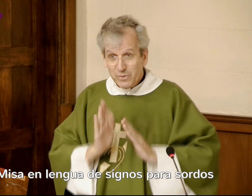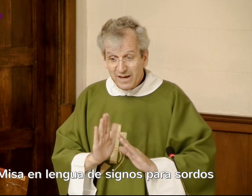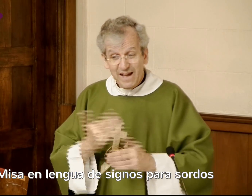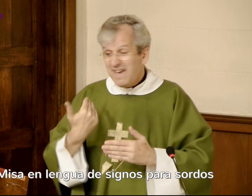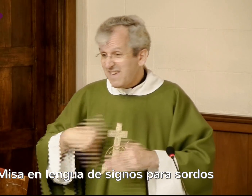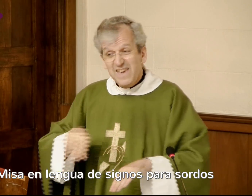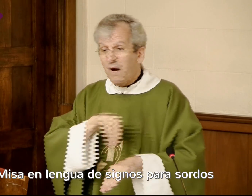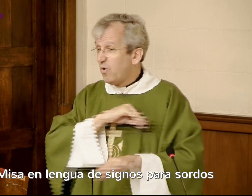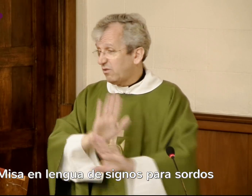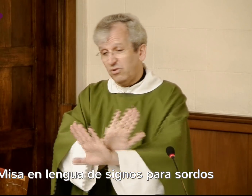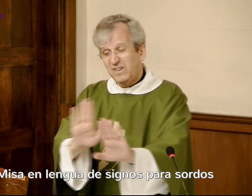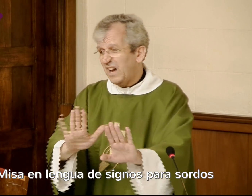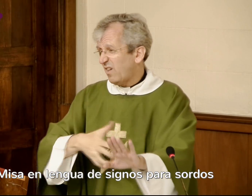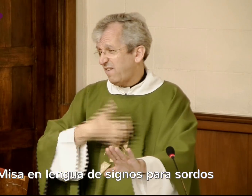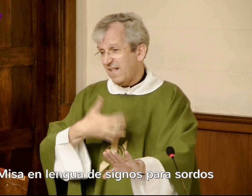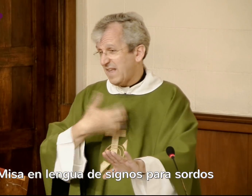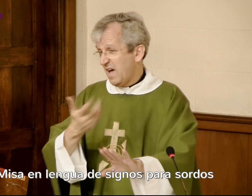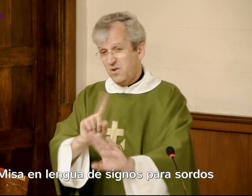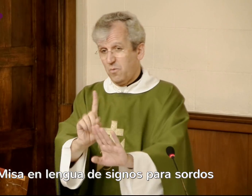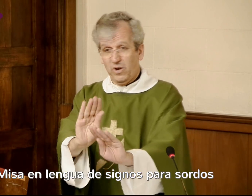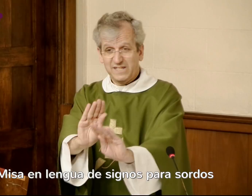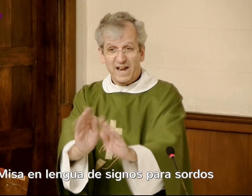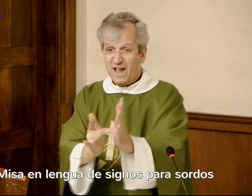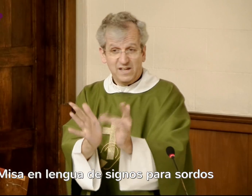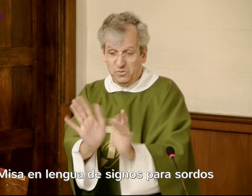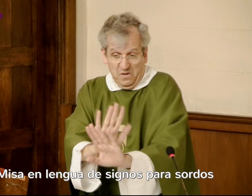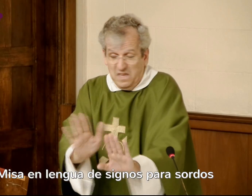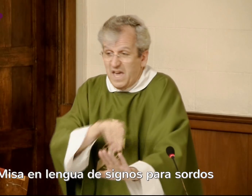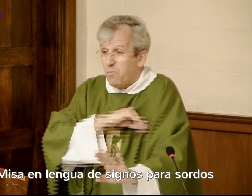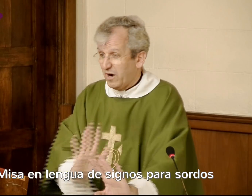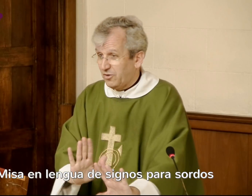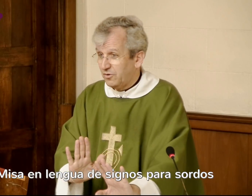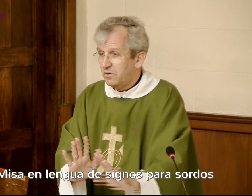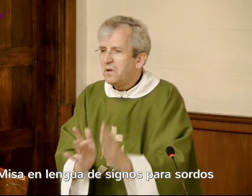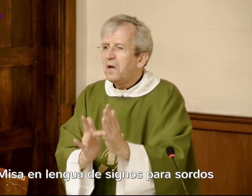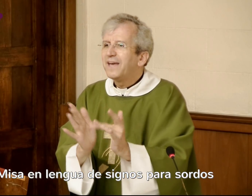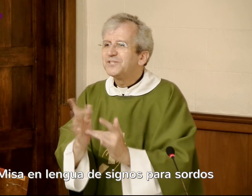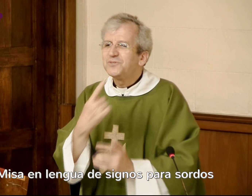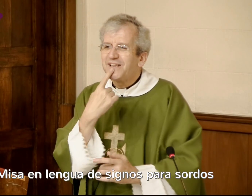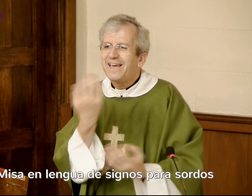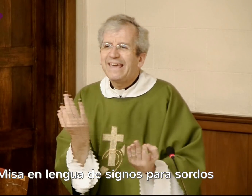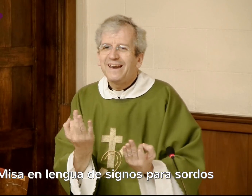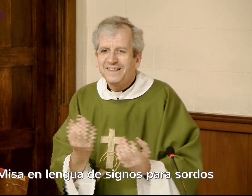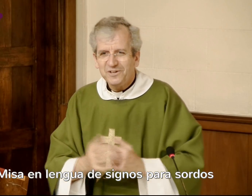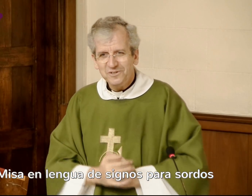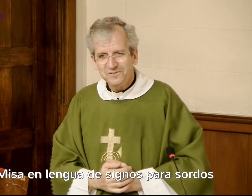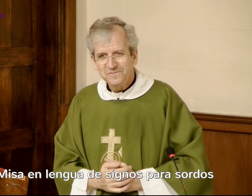hija ya ha muerto, ya no hace falta no molestar a Jesús, ya ha muerto, Jesús, ¿qué le dijo?